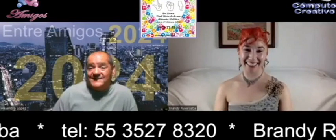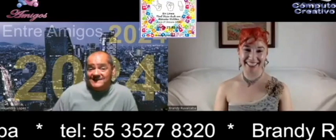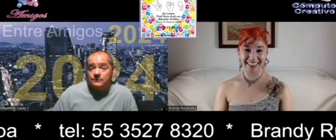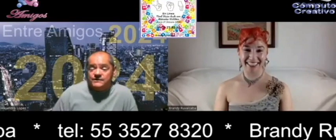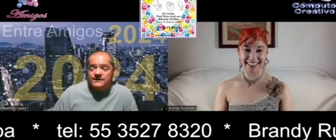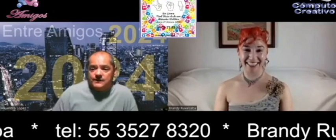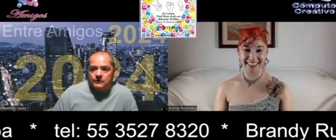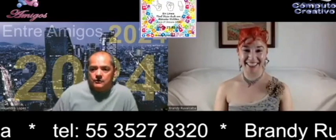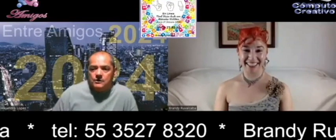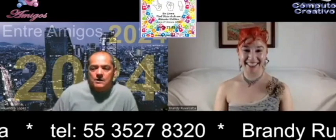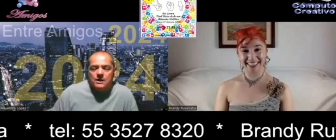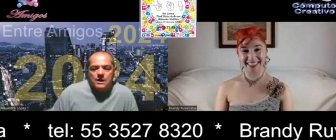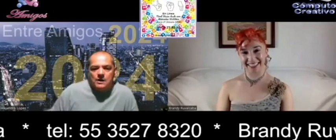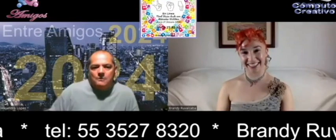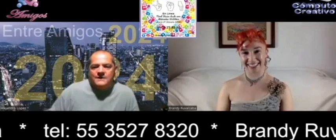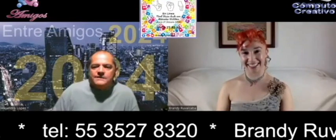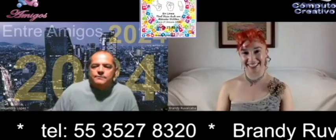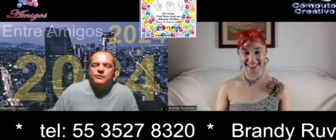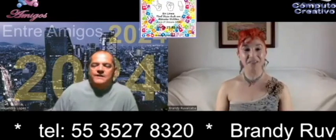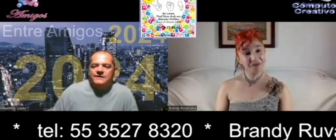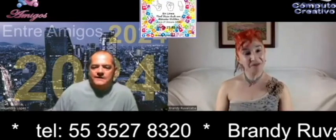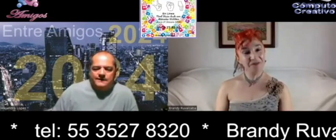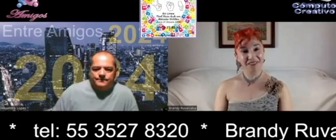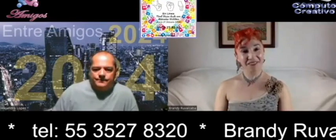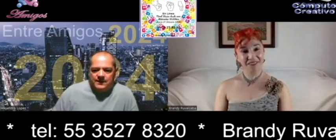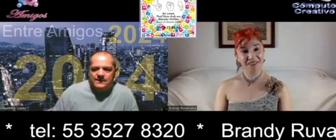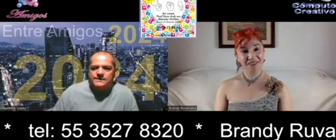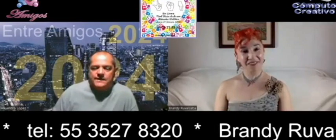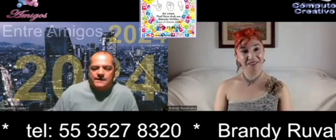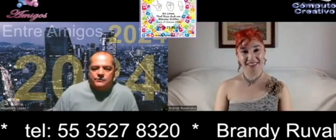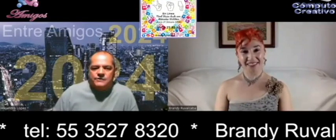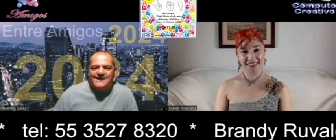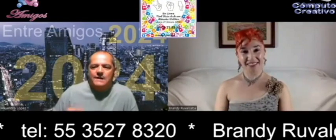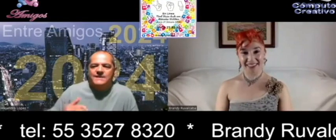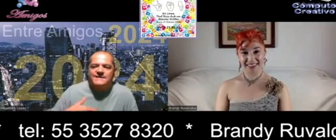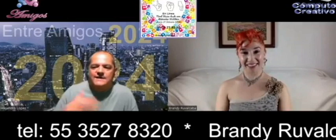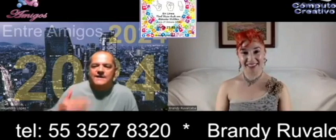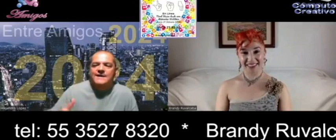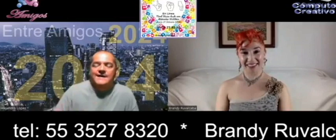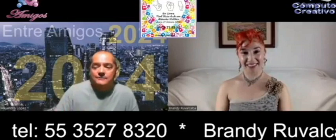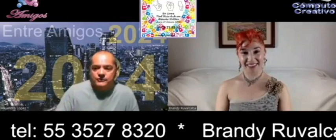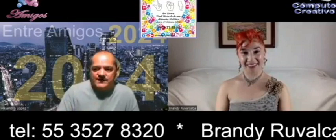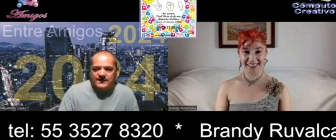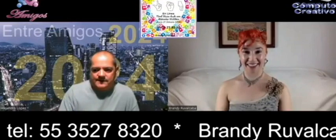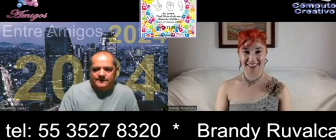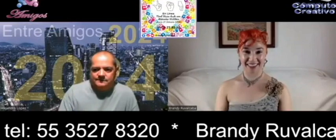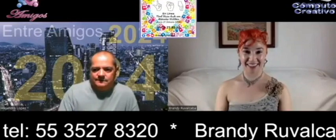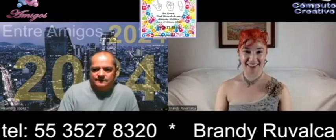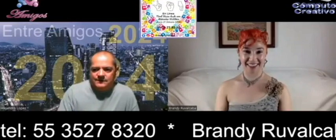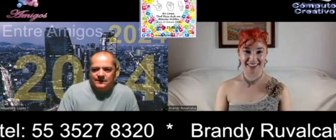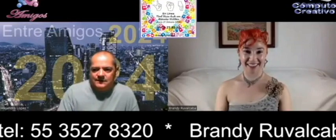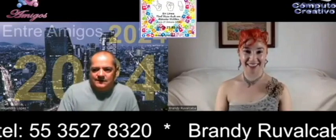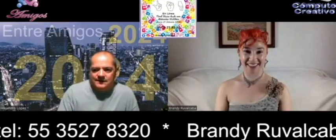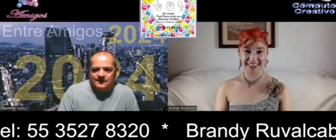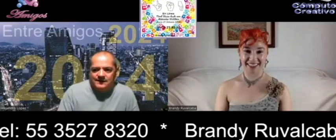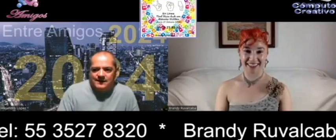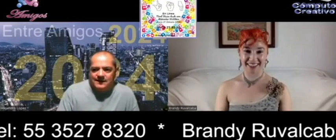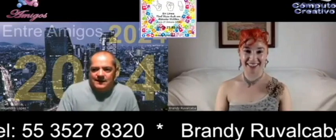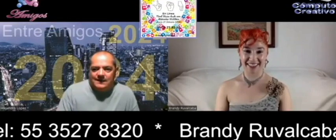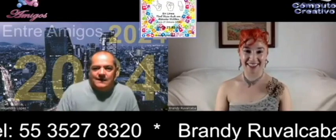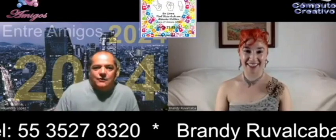a lo que estamos haciendo, lo más importante en este caso es el mensaje que queremos dar,